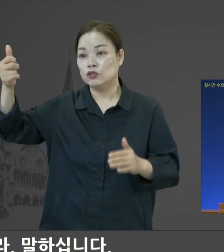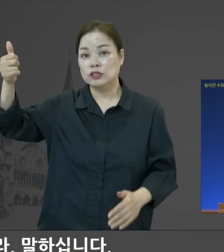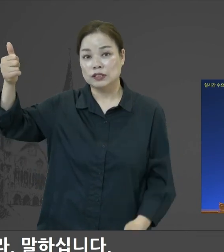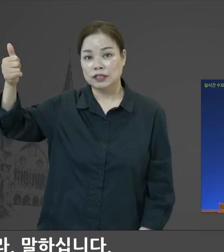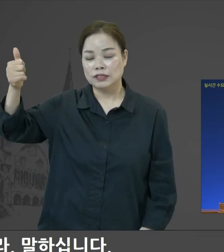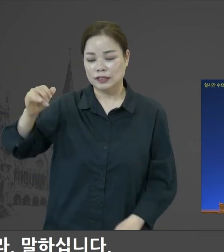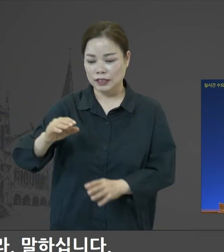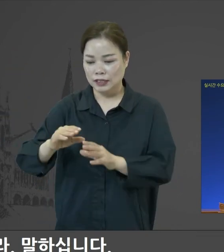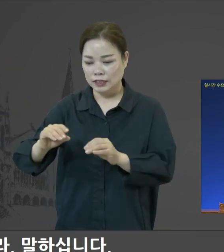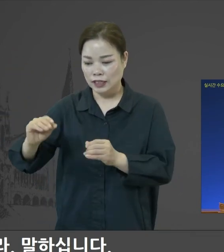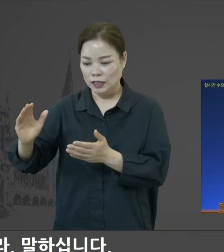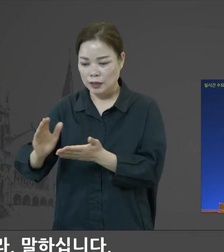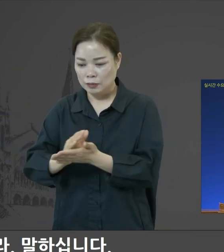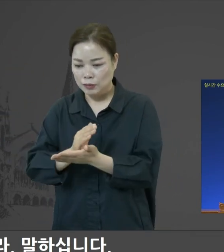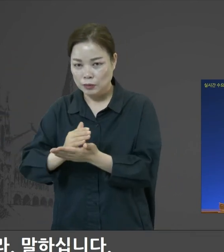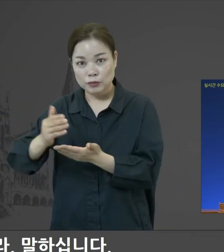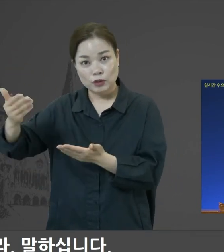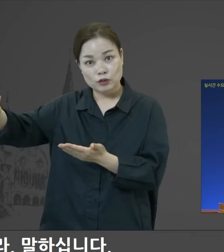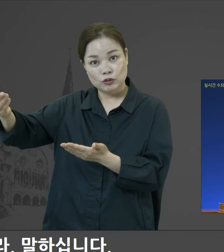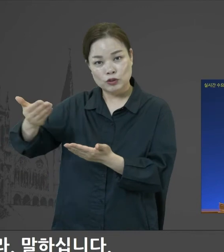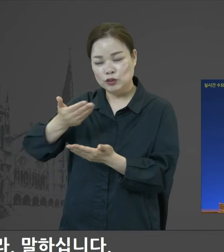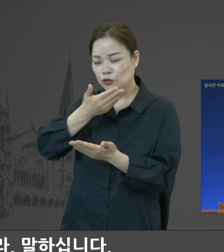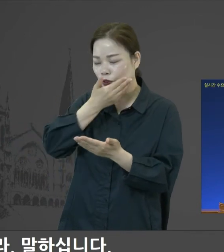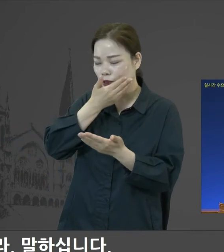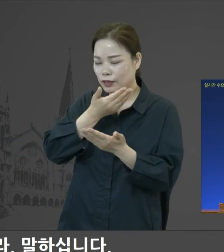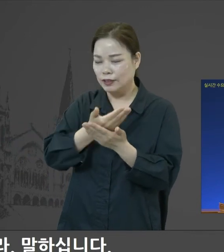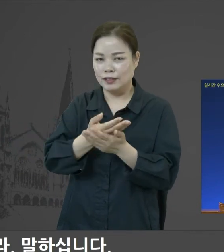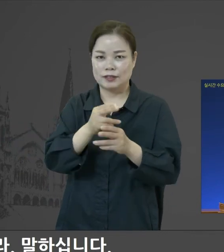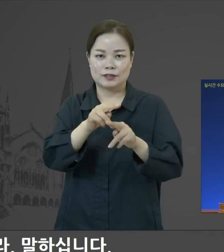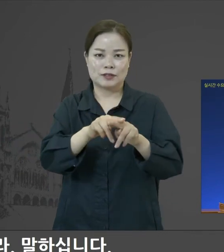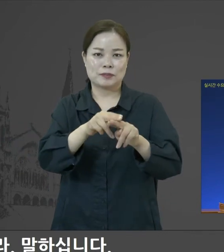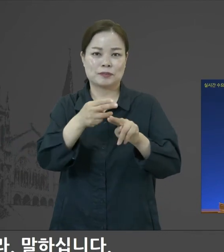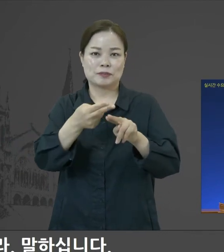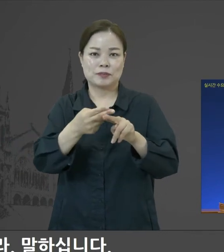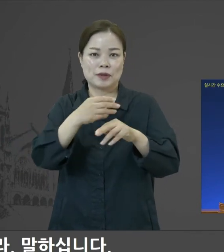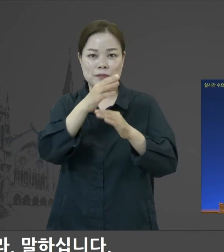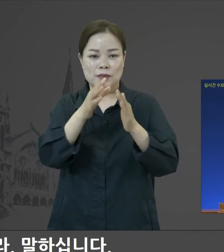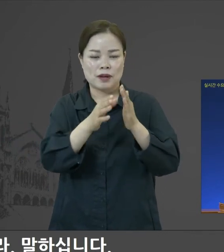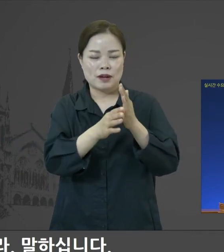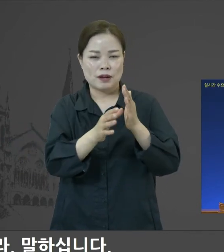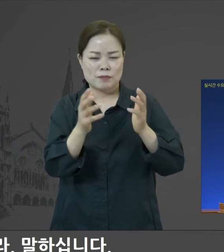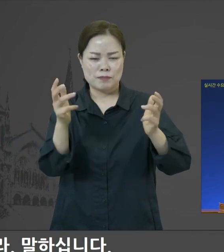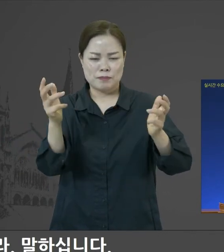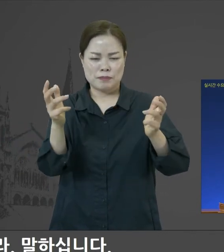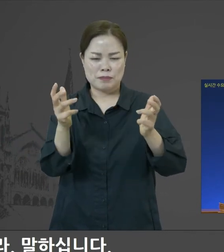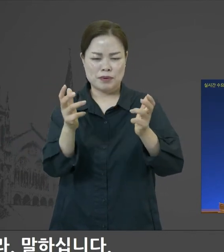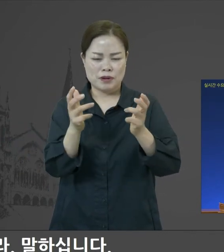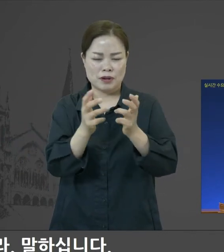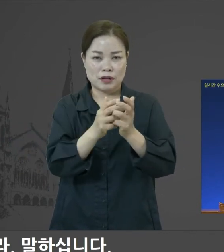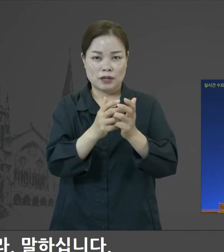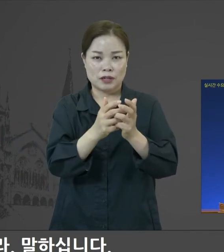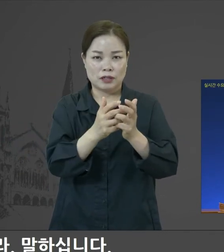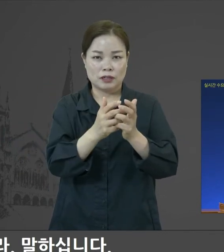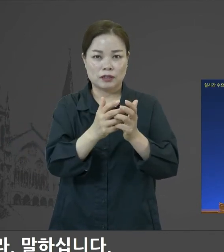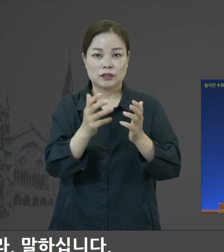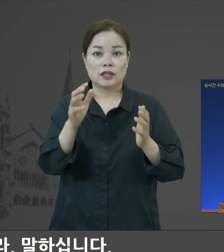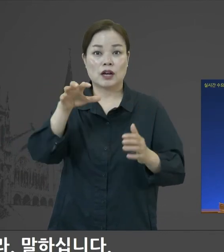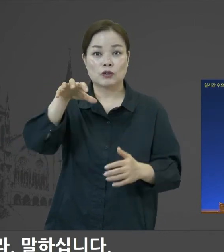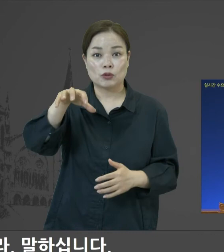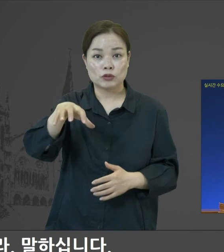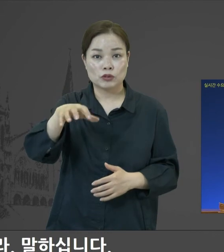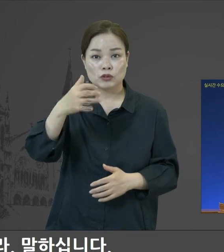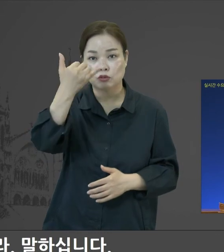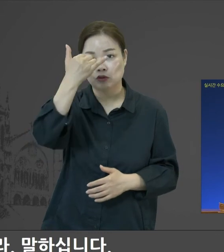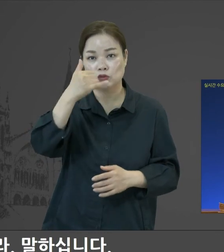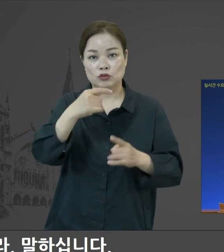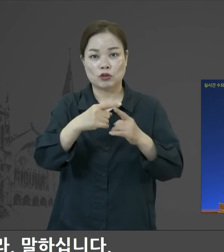주님께서 이 땅에 베풀어 주신 가장 귀한 선물입니다. 만물을 충만케 하신 이의 충만함이 넘치는 곳이 바로 주의